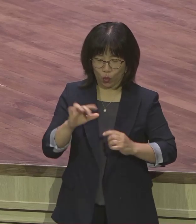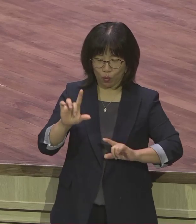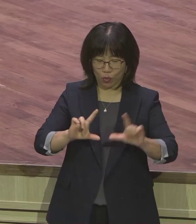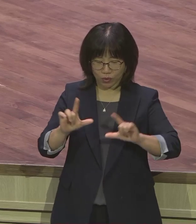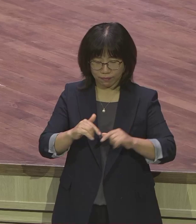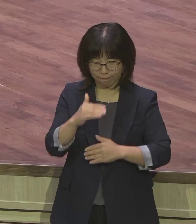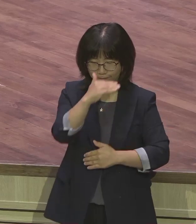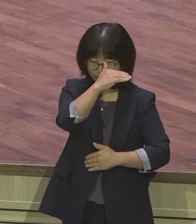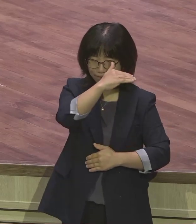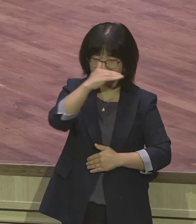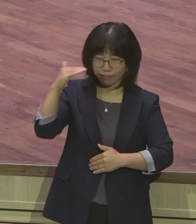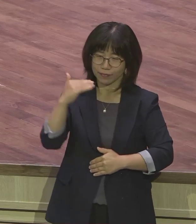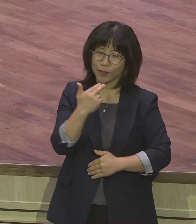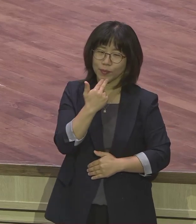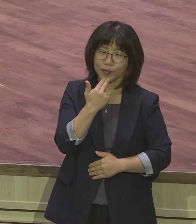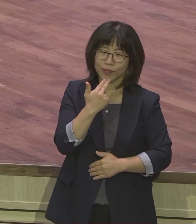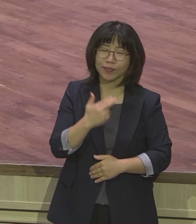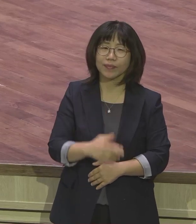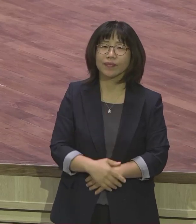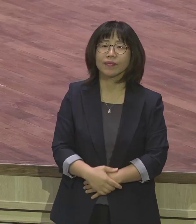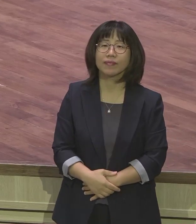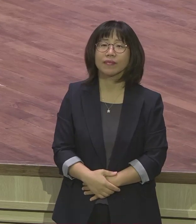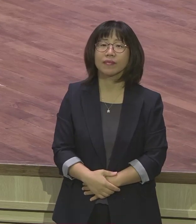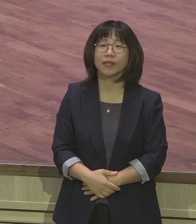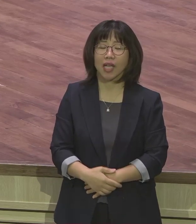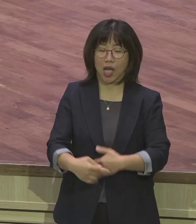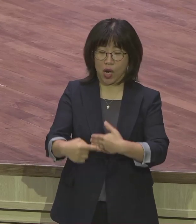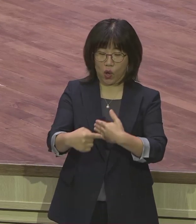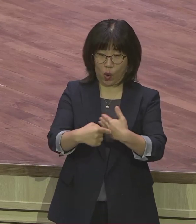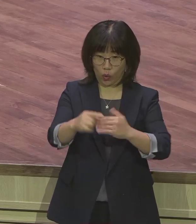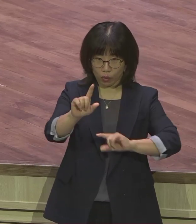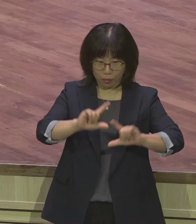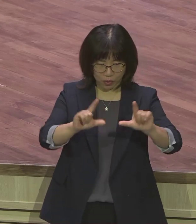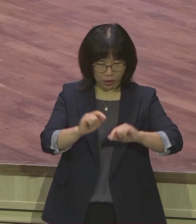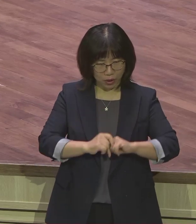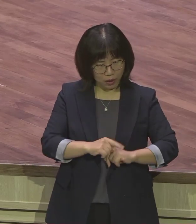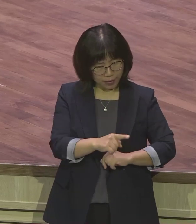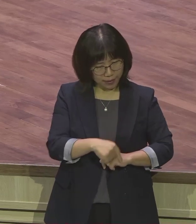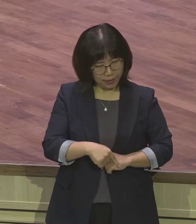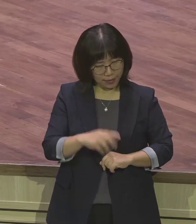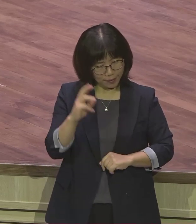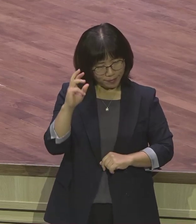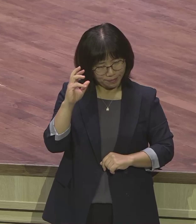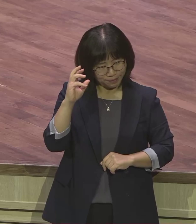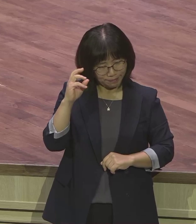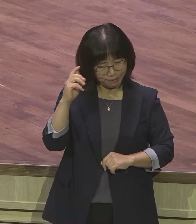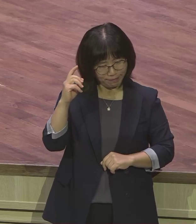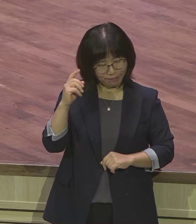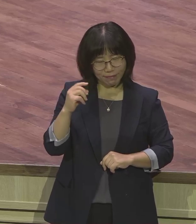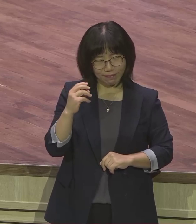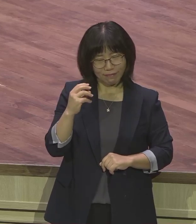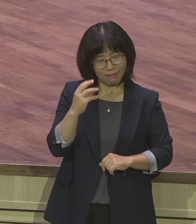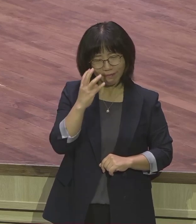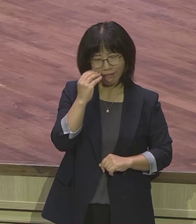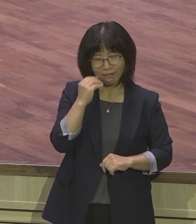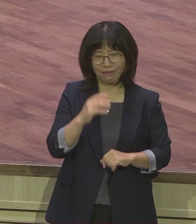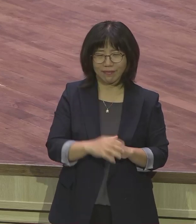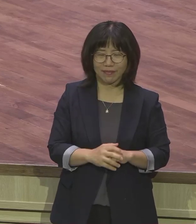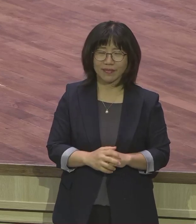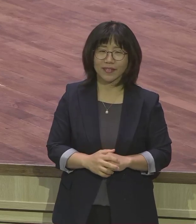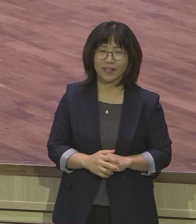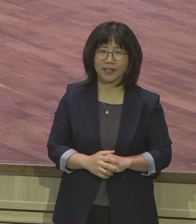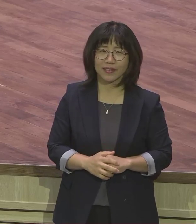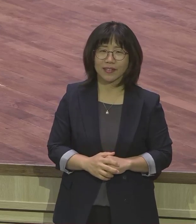정상적인 사람이 많지 않아요. 외모만 딱 봐도 제가 세계를 다니잖아요. 그렇게 규모 없이